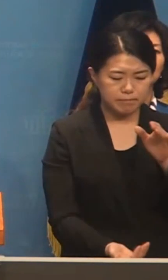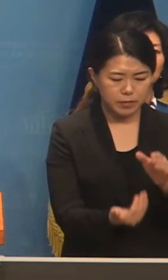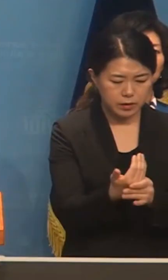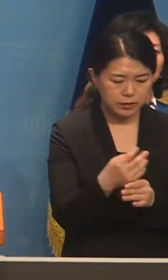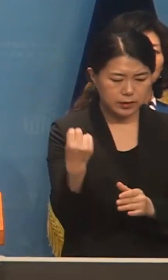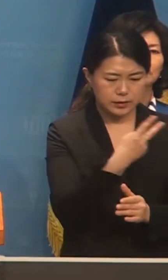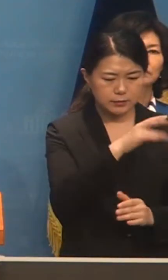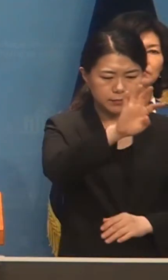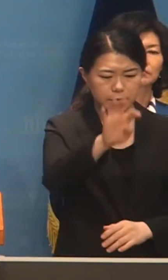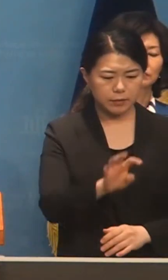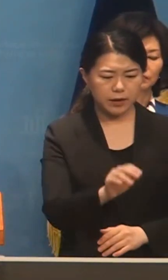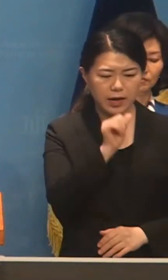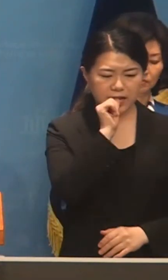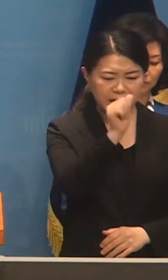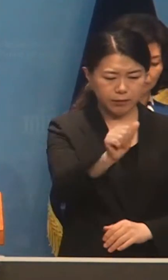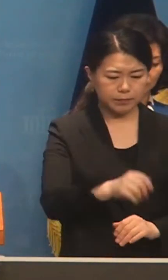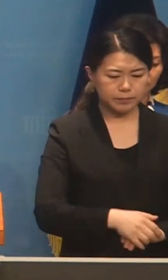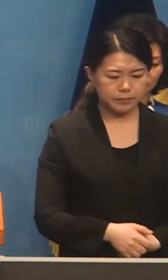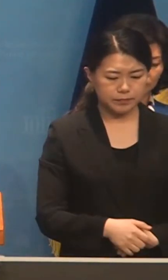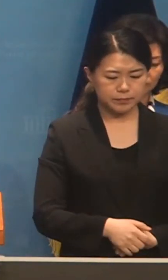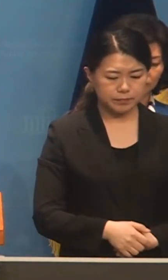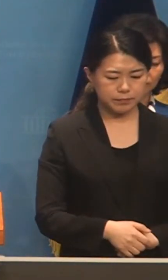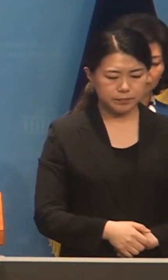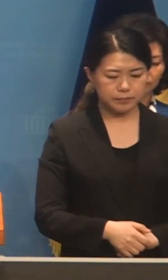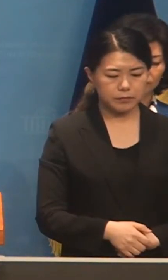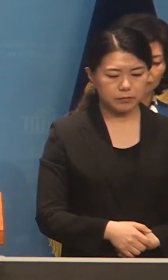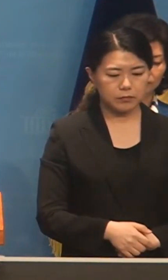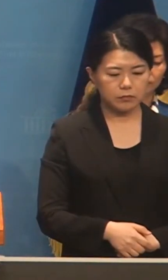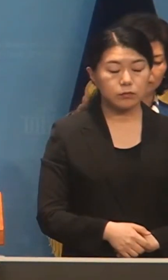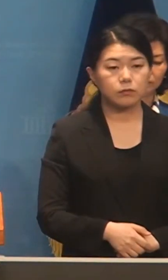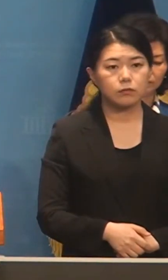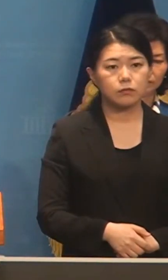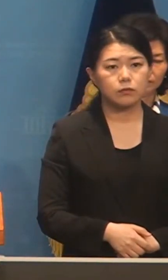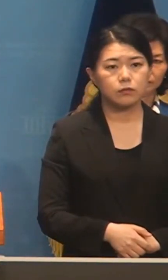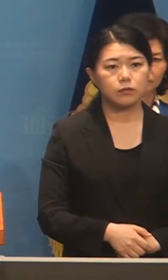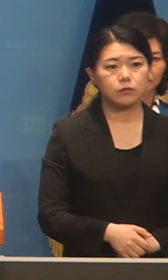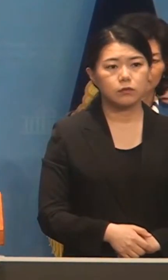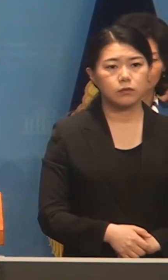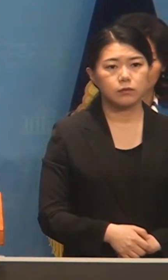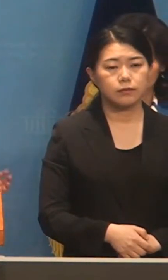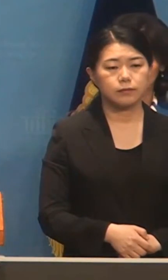다시는 반복되어서는 안 된다고 생각합니다.